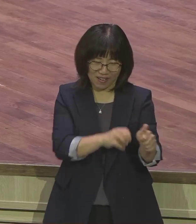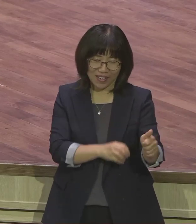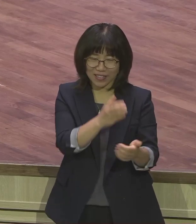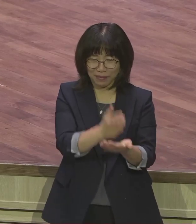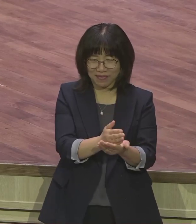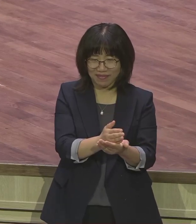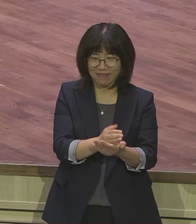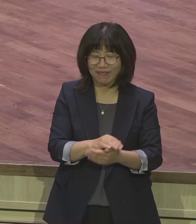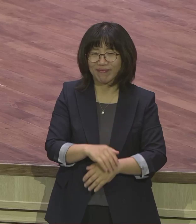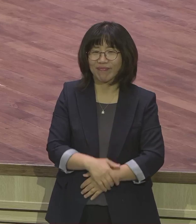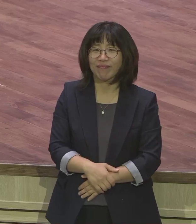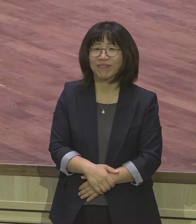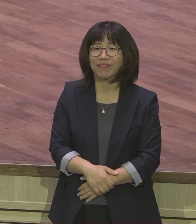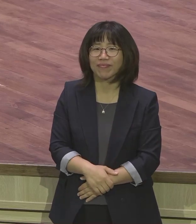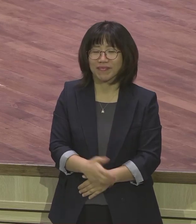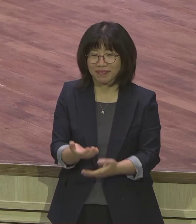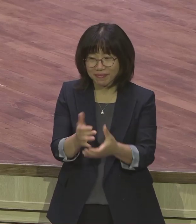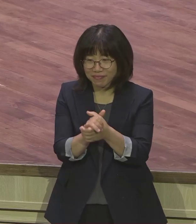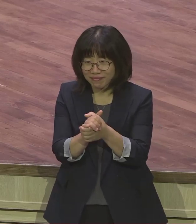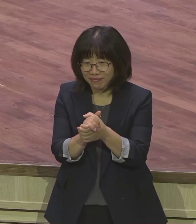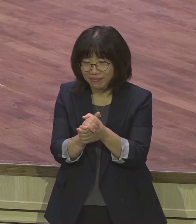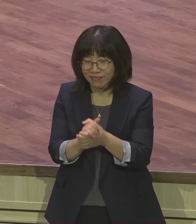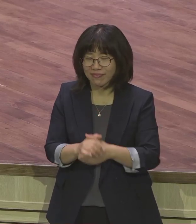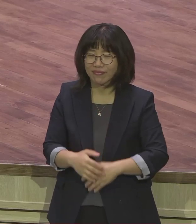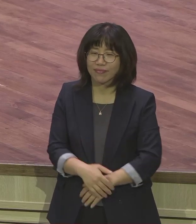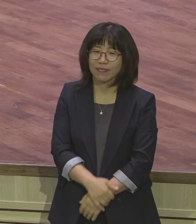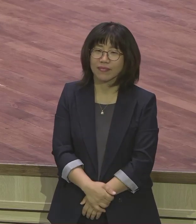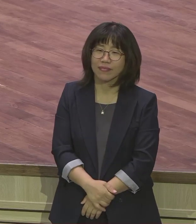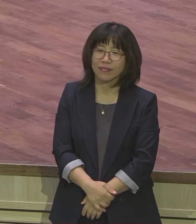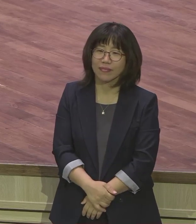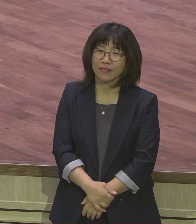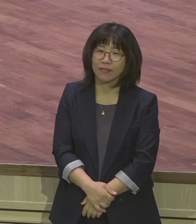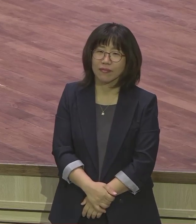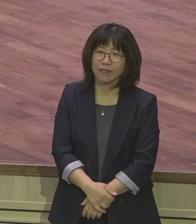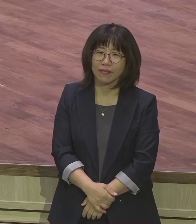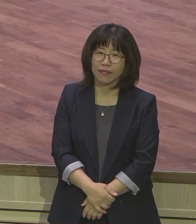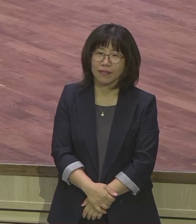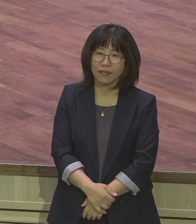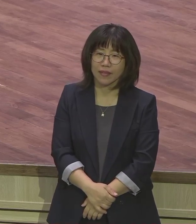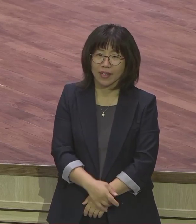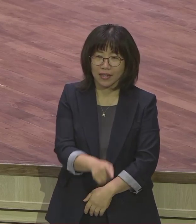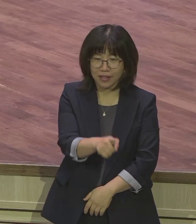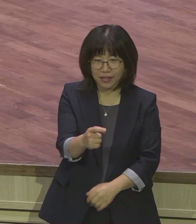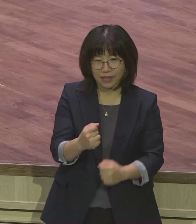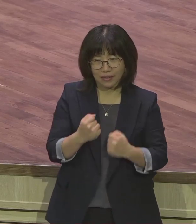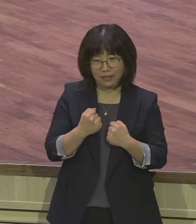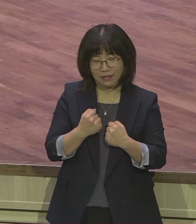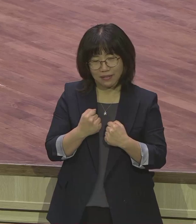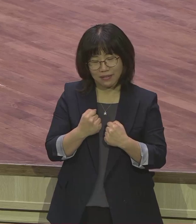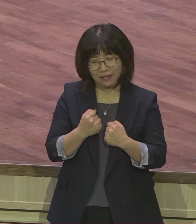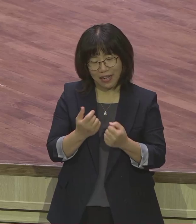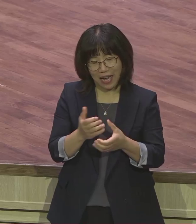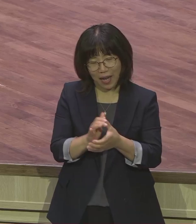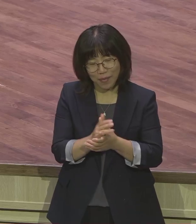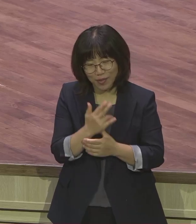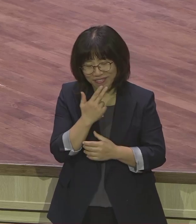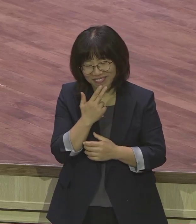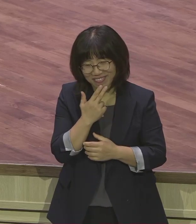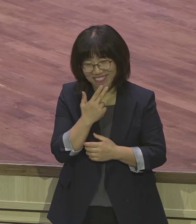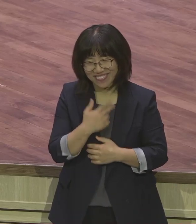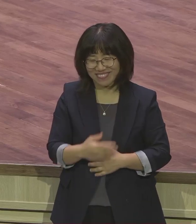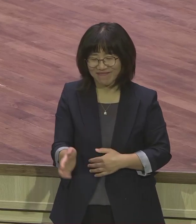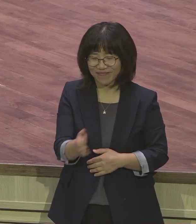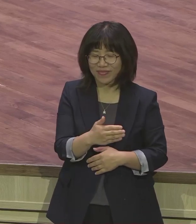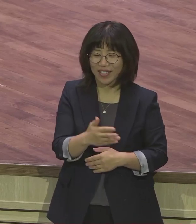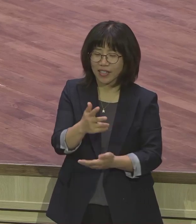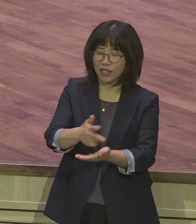마세요 아멘 힘이 다 빠졌다 여호와는 나의